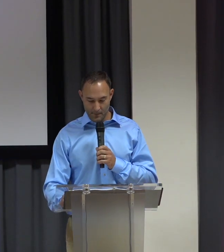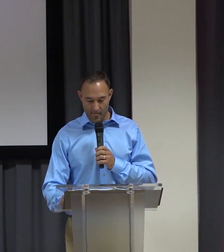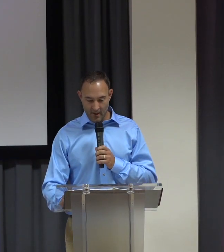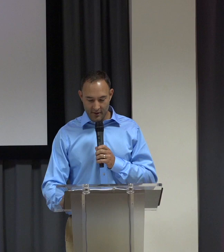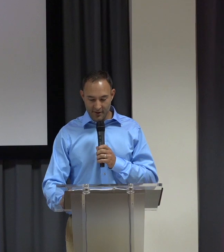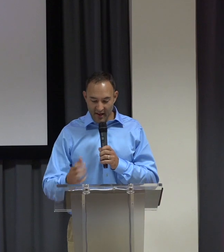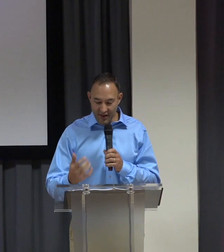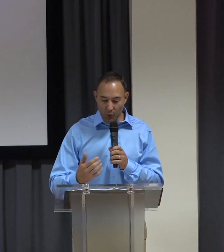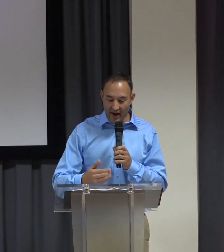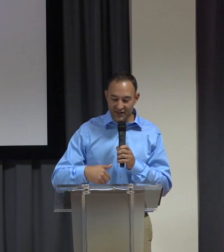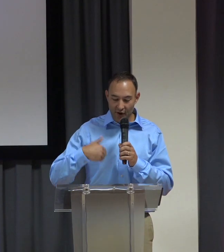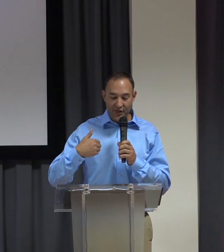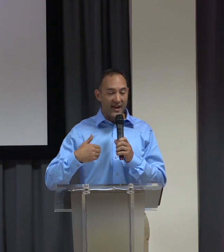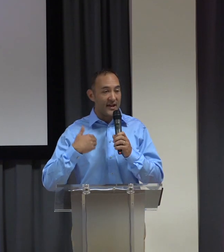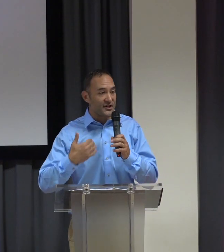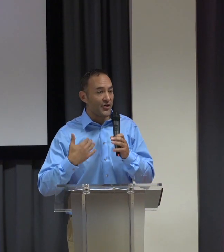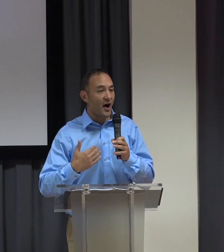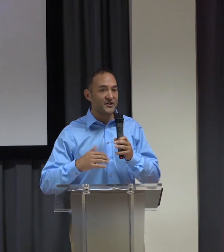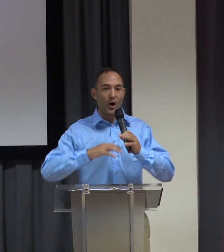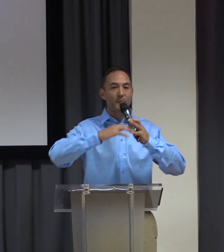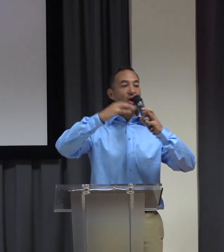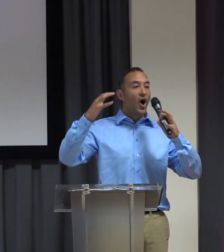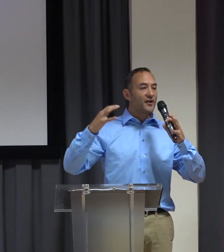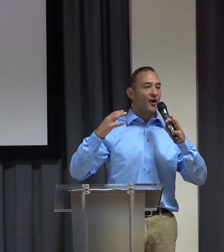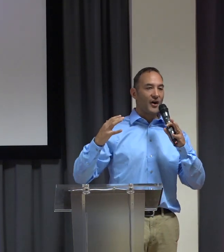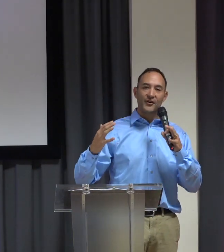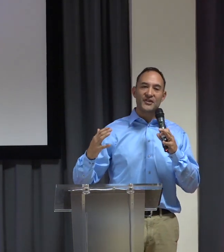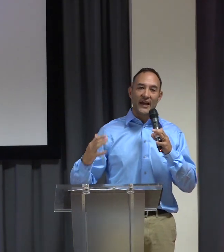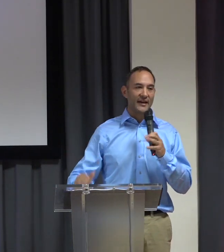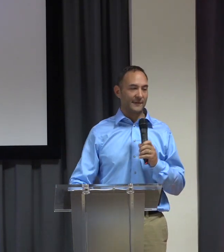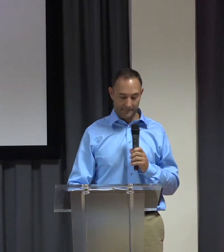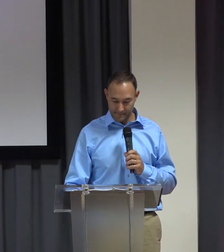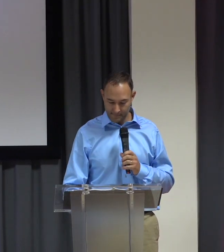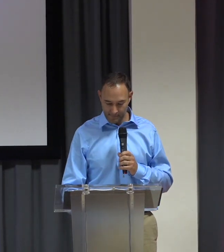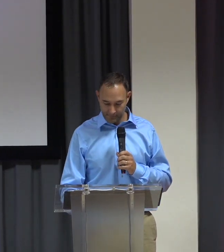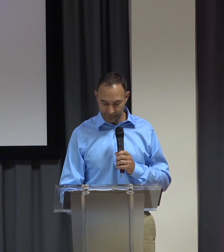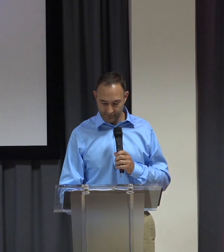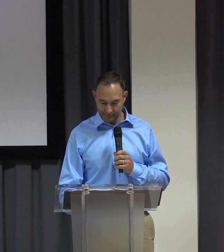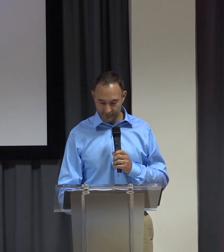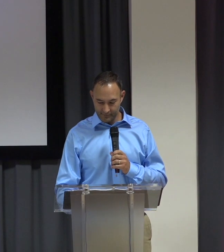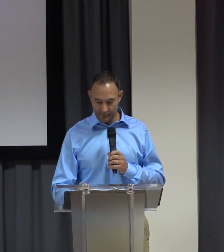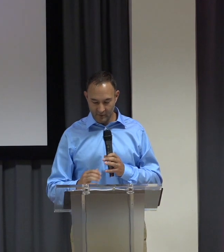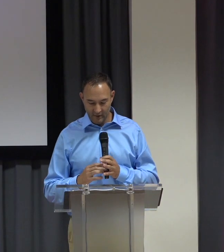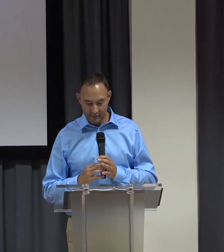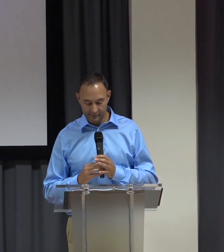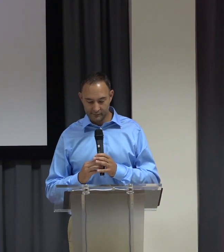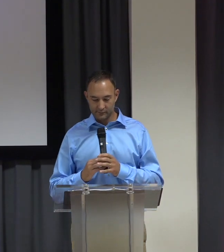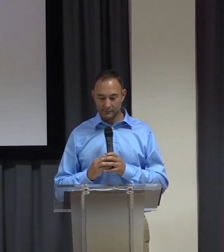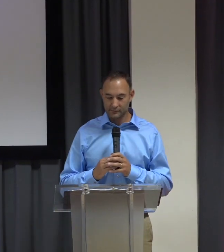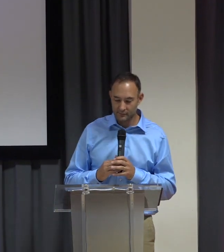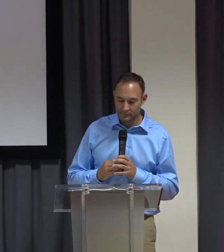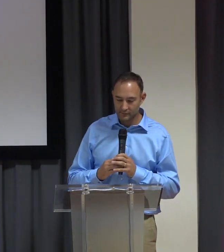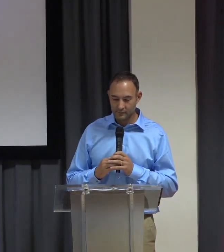dit clairement là that his ways and his thoughts are beyond our understanding. que ses voix et ses pensées